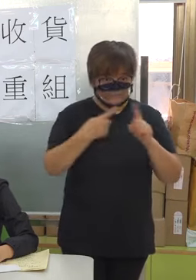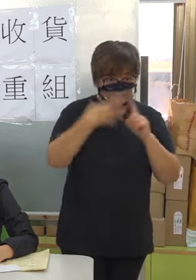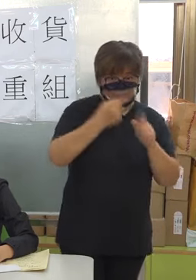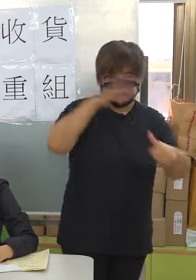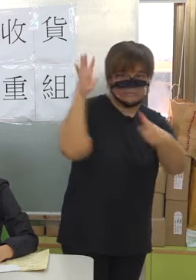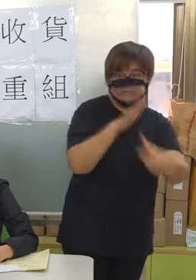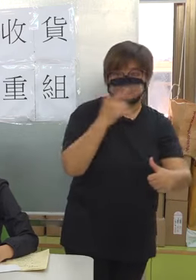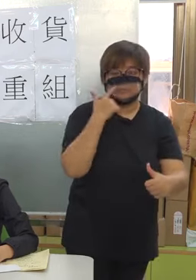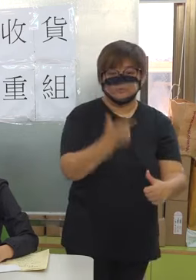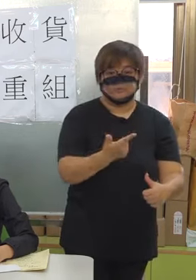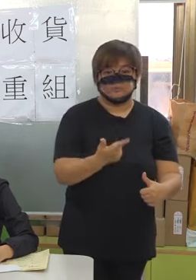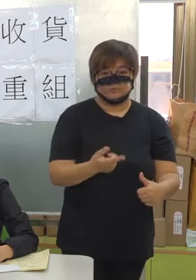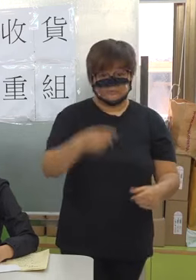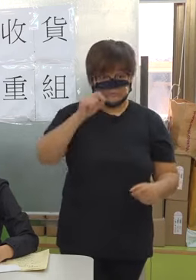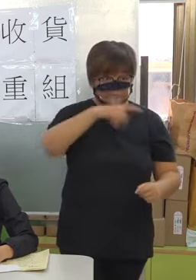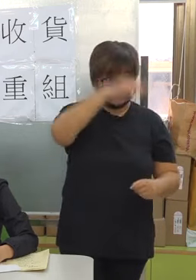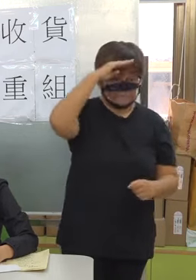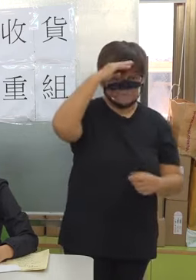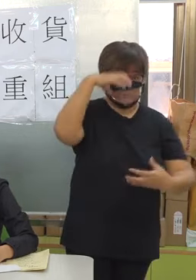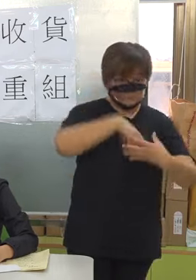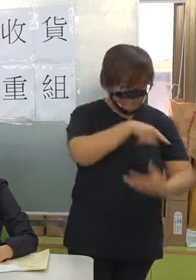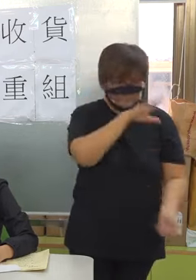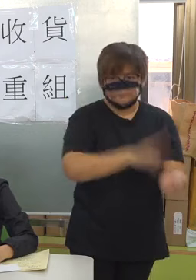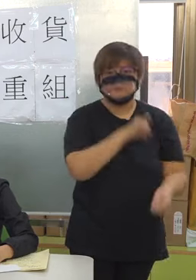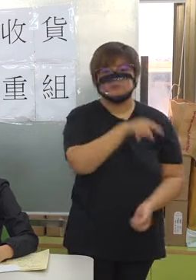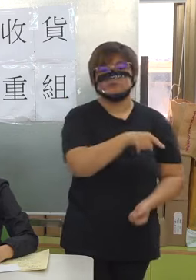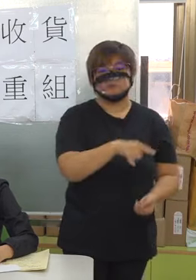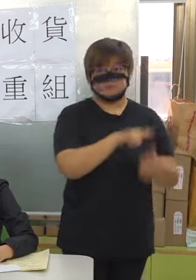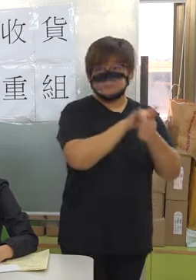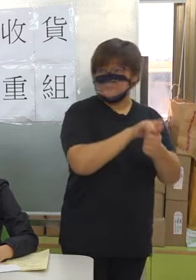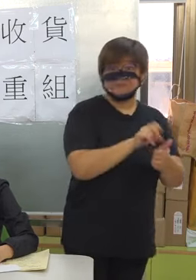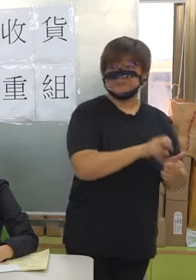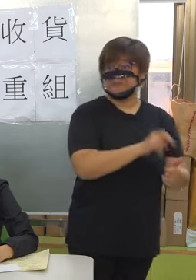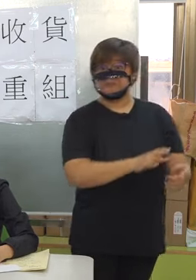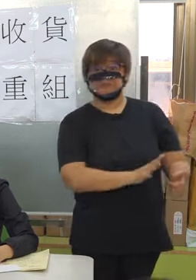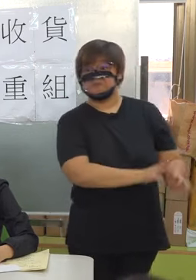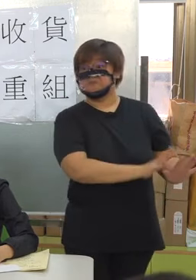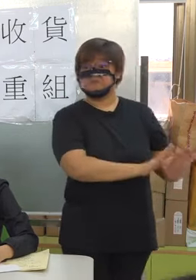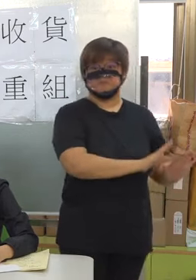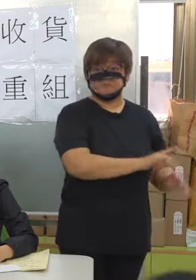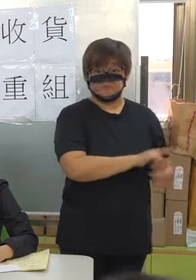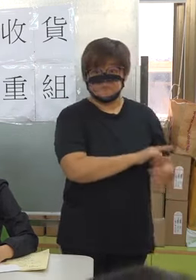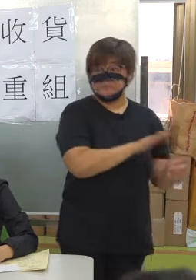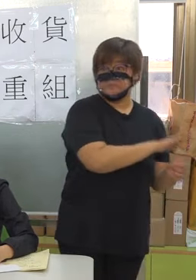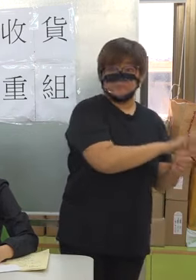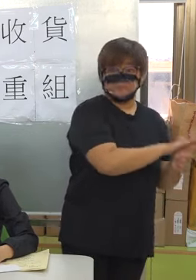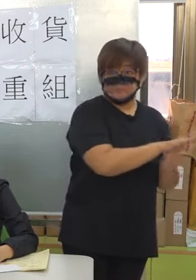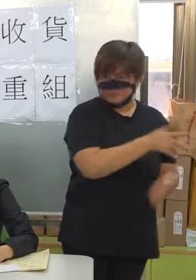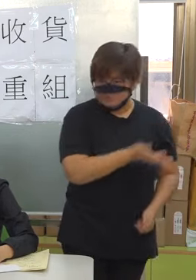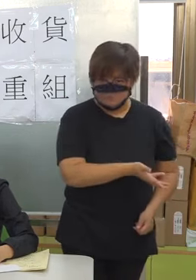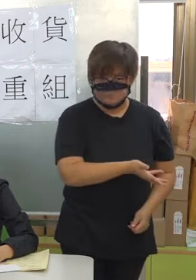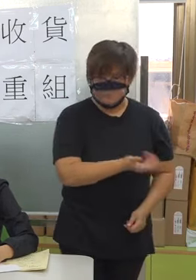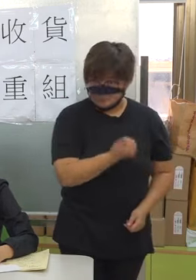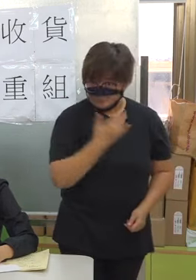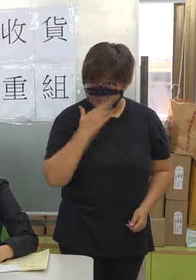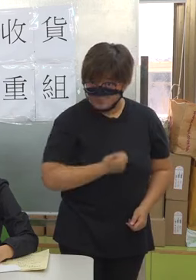經成為警隊內部制度不可分割的一部分呢？再者，在721元朗、8月5日北角及